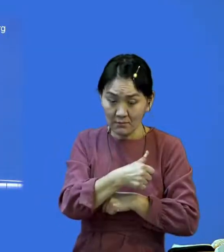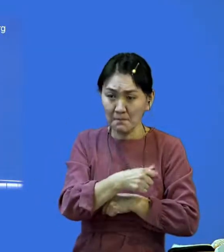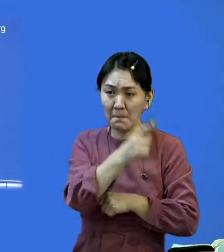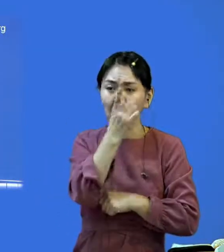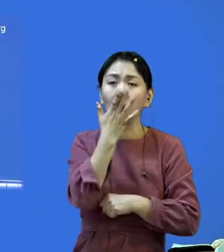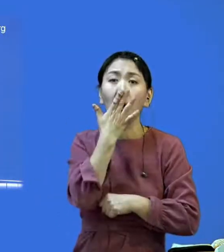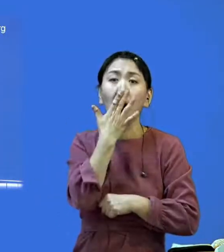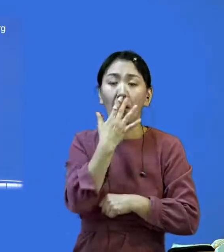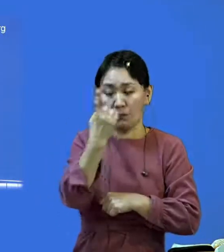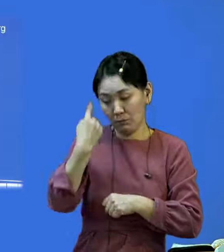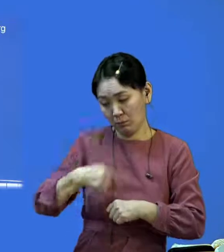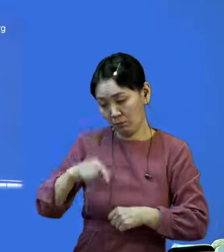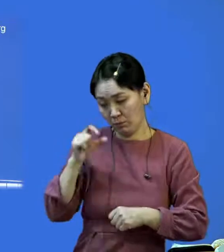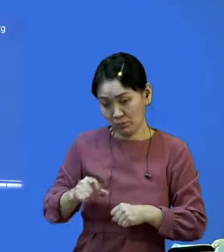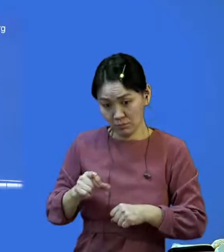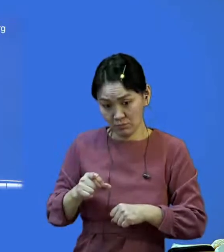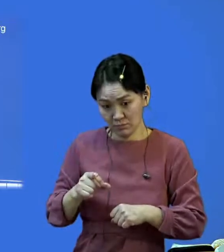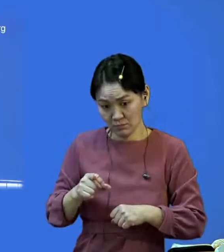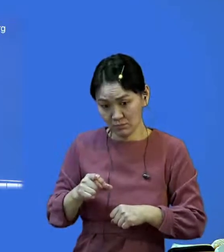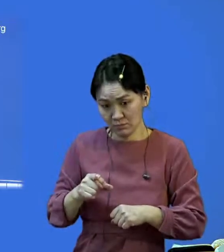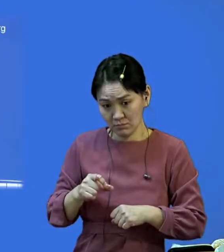нэгэн хов хүнийхэн хуваар